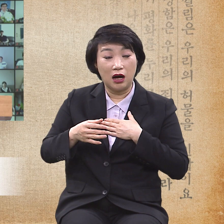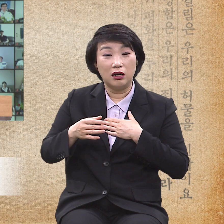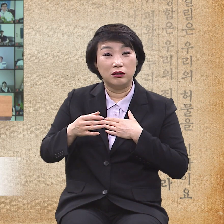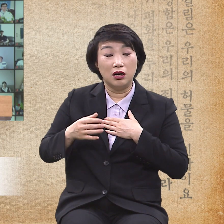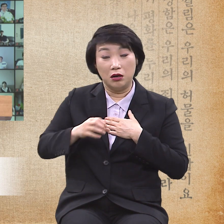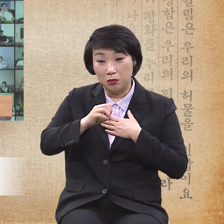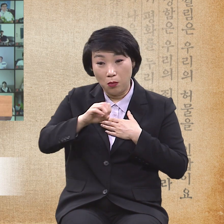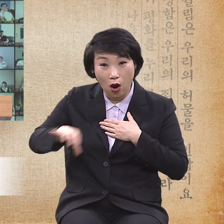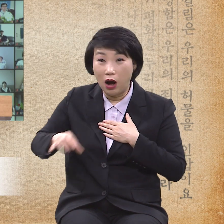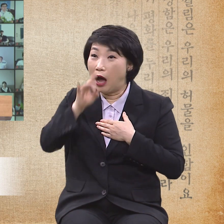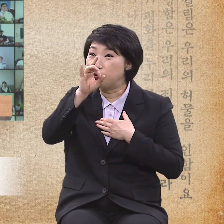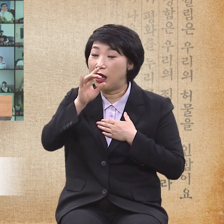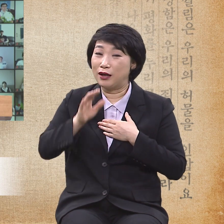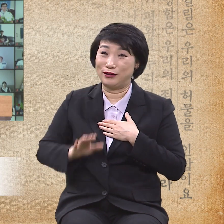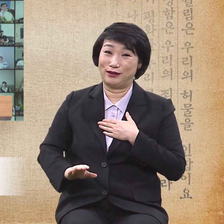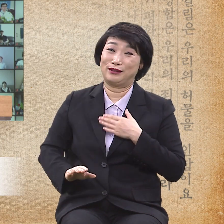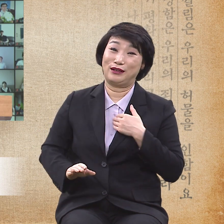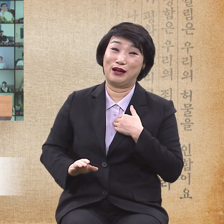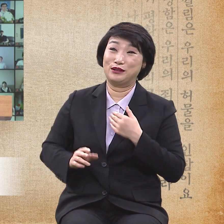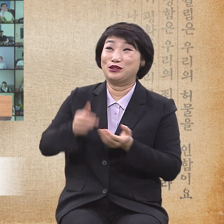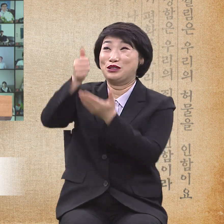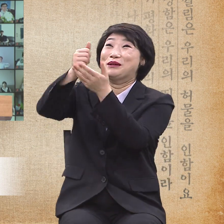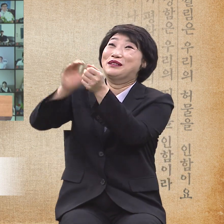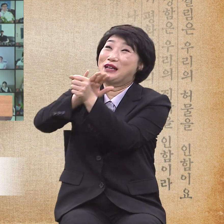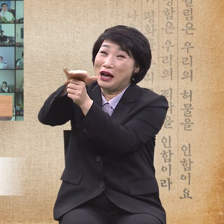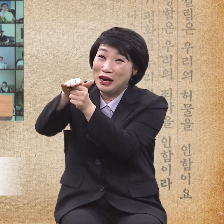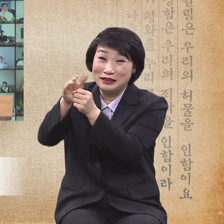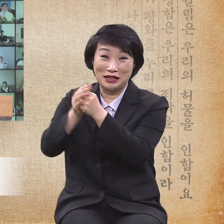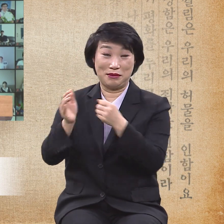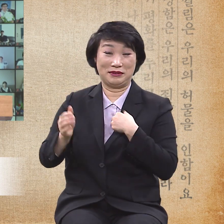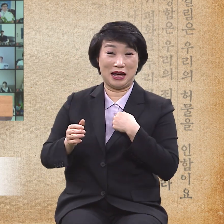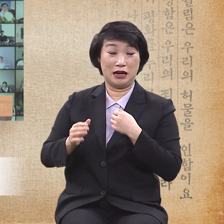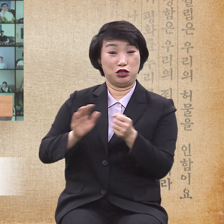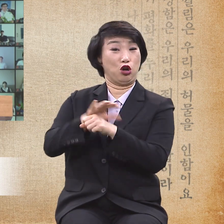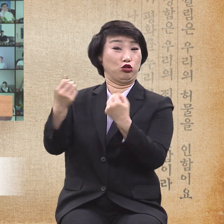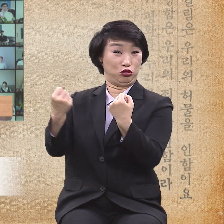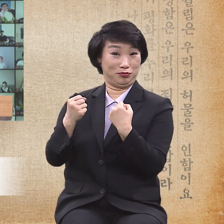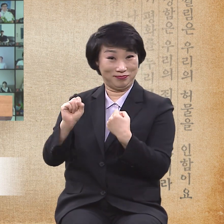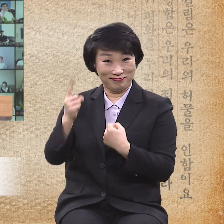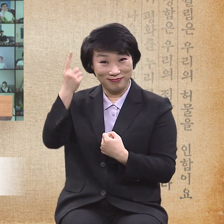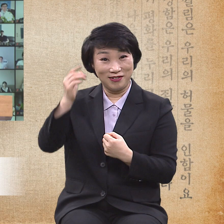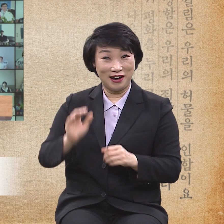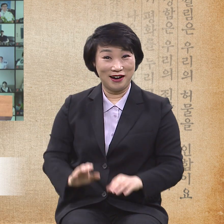안 되지. 나는 주님을 사랑하기 때문에 사랑의 힘이요.